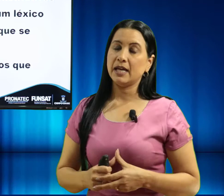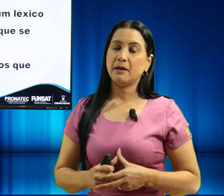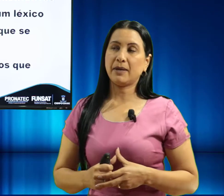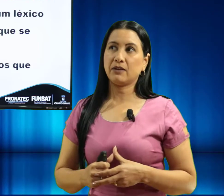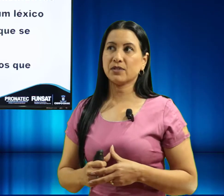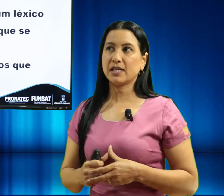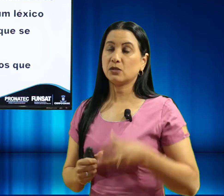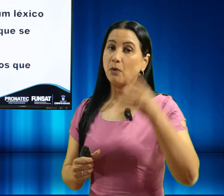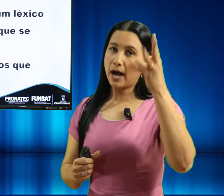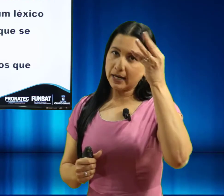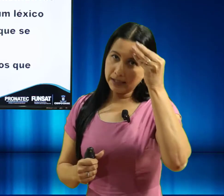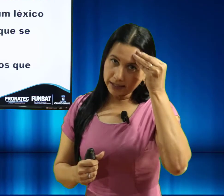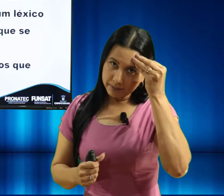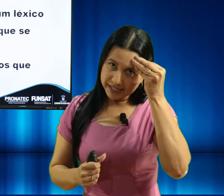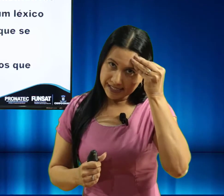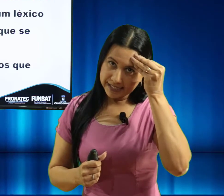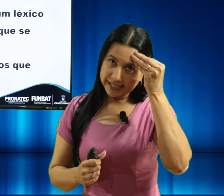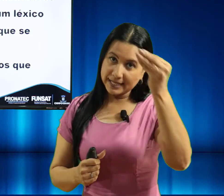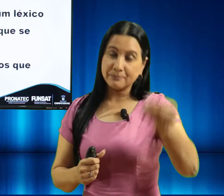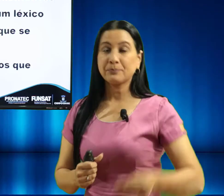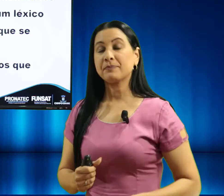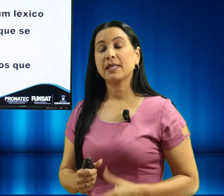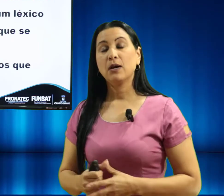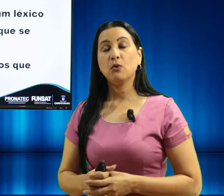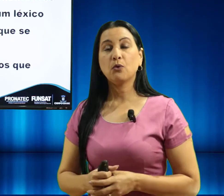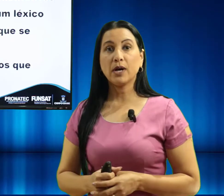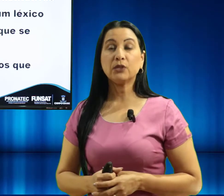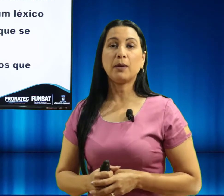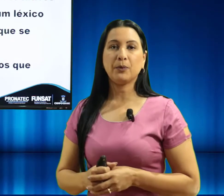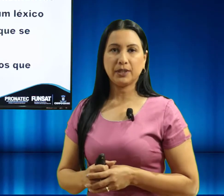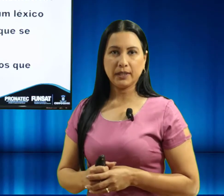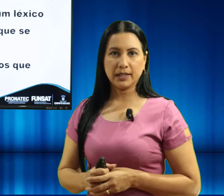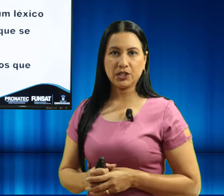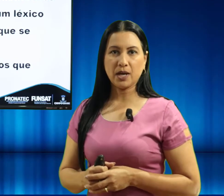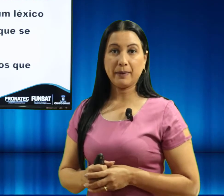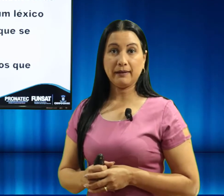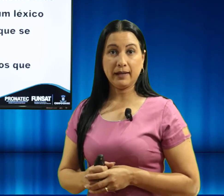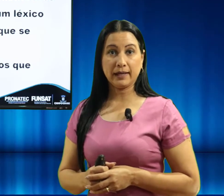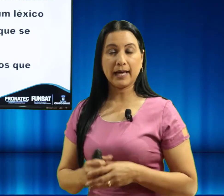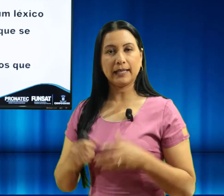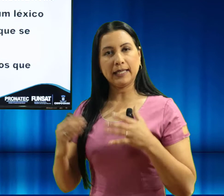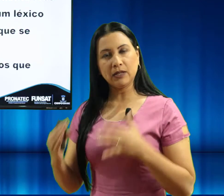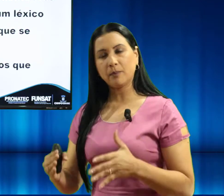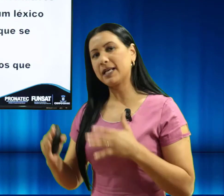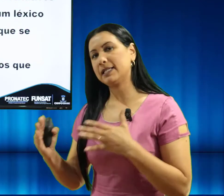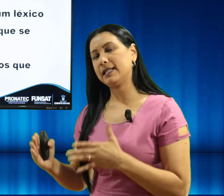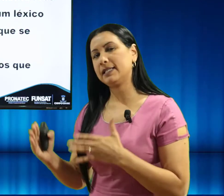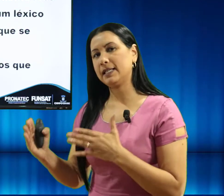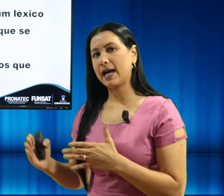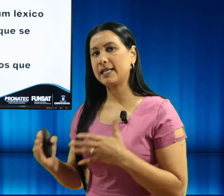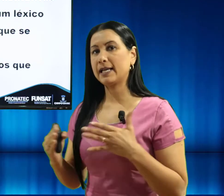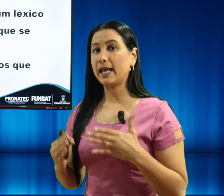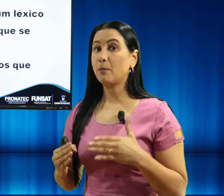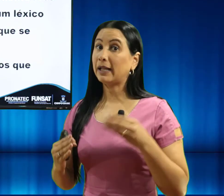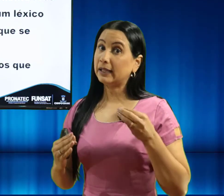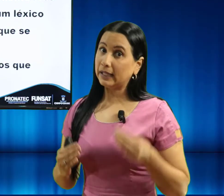para que vocês guardem na cabecinha, o quanto é importante aprender que a língua brasileira de sinais, ela é uma